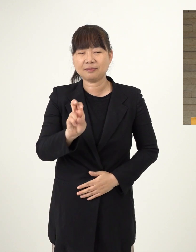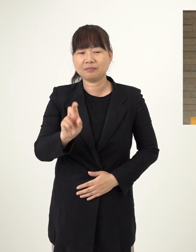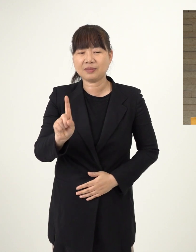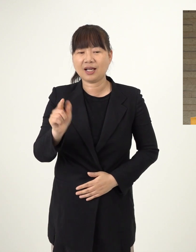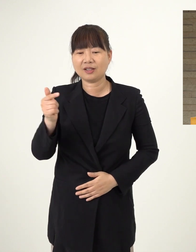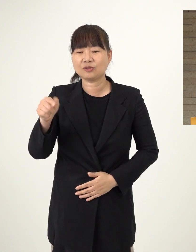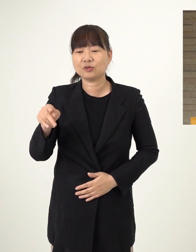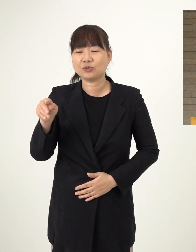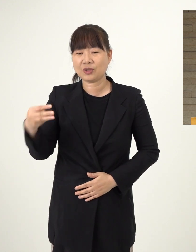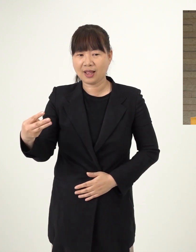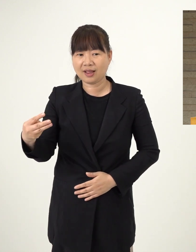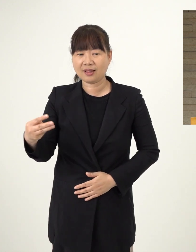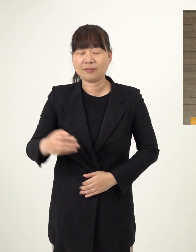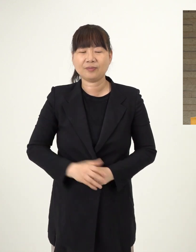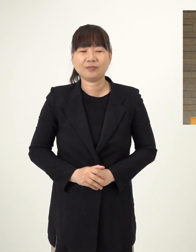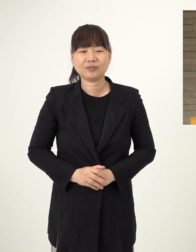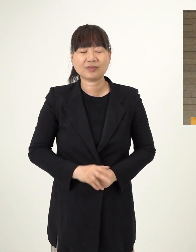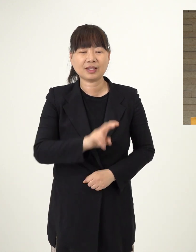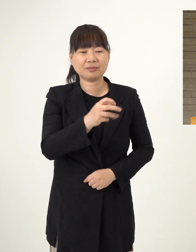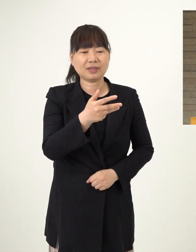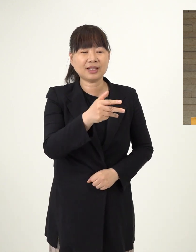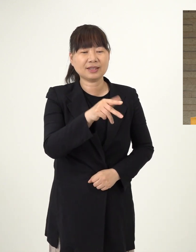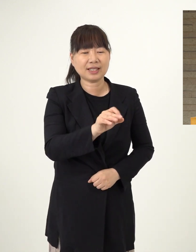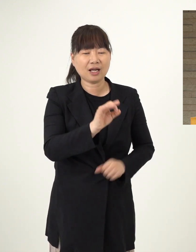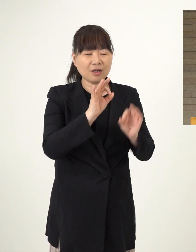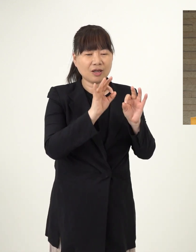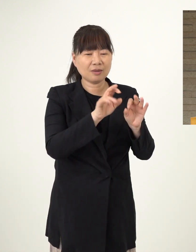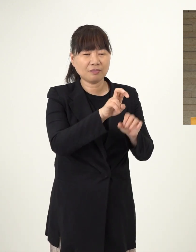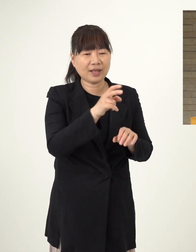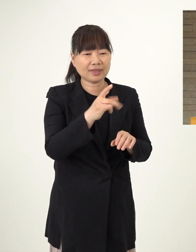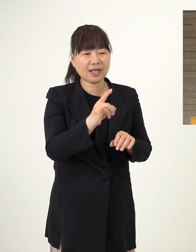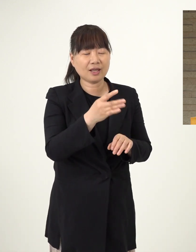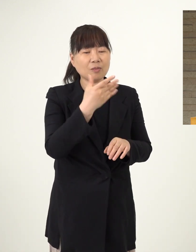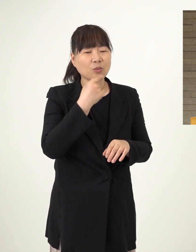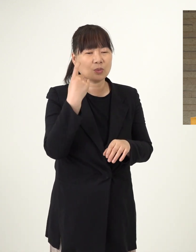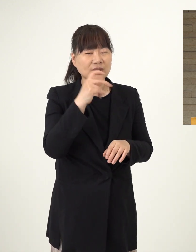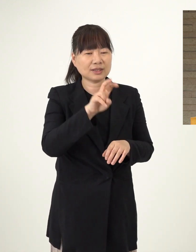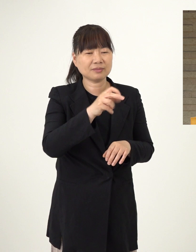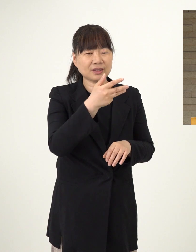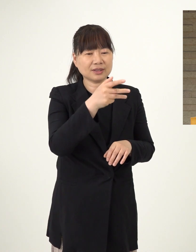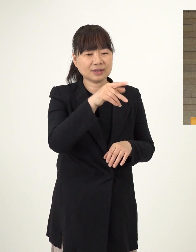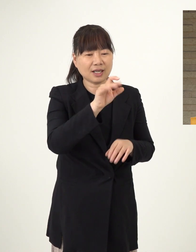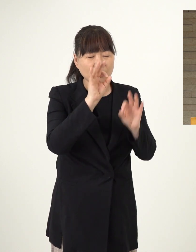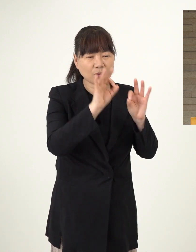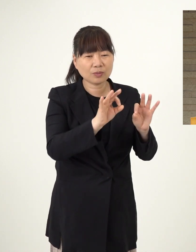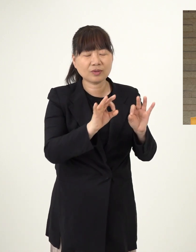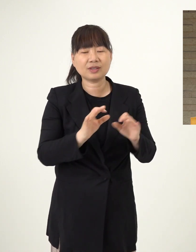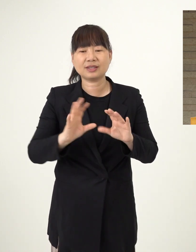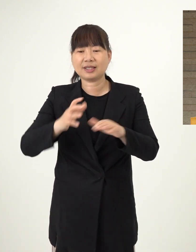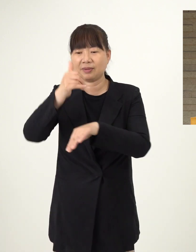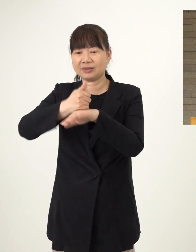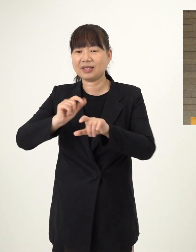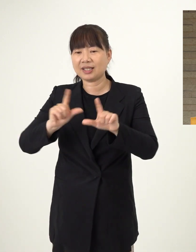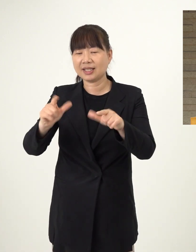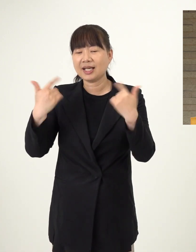뭘로 맞춰지죠? 세상 끝날까지 너희와 항상 함께 있으리라. 이거 뭘 약속하는